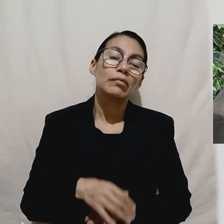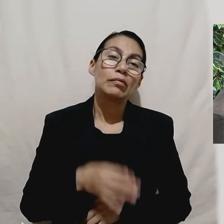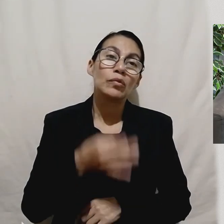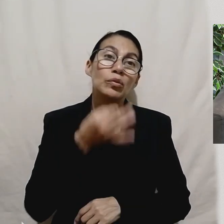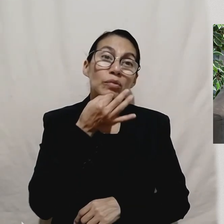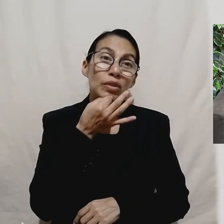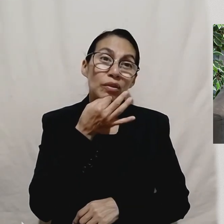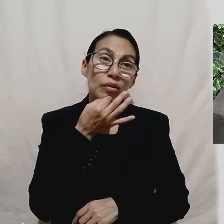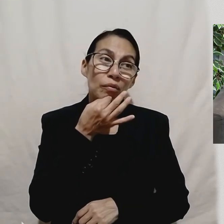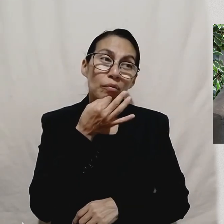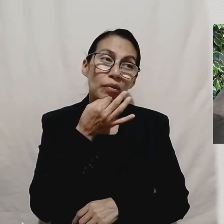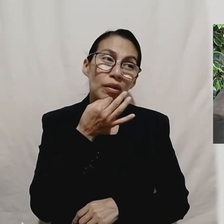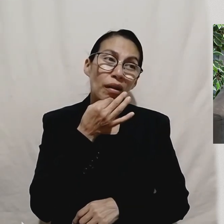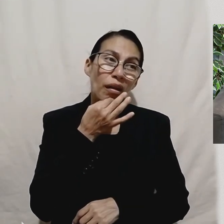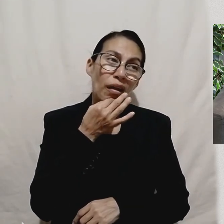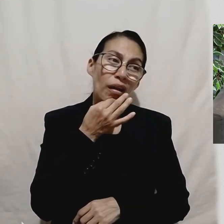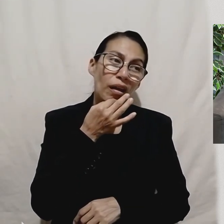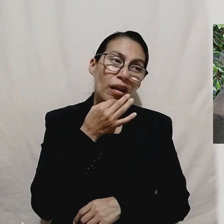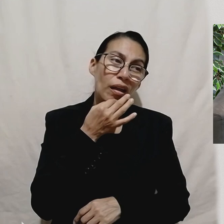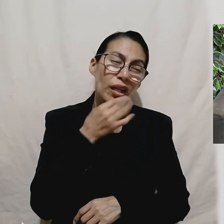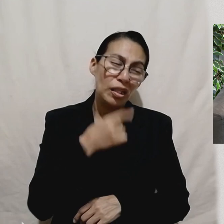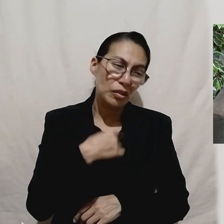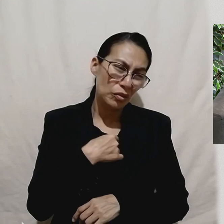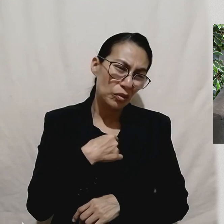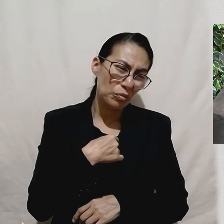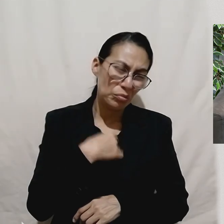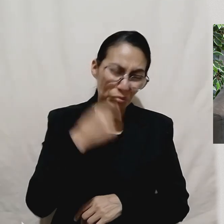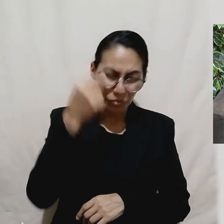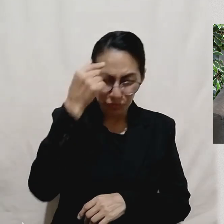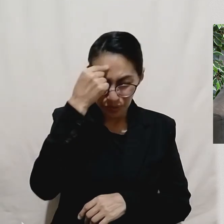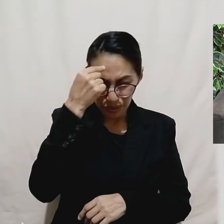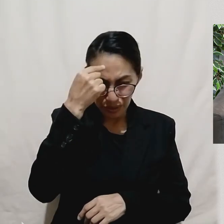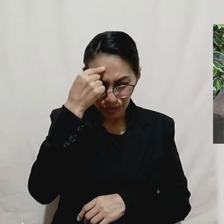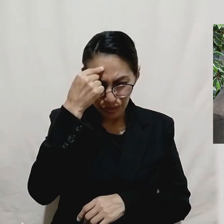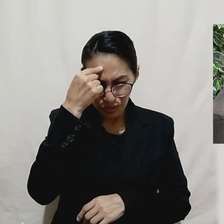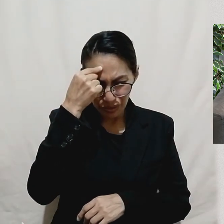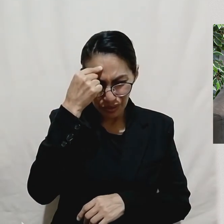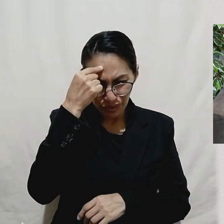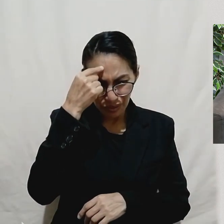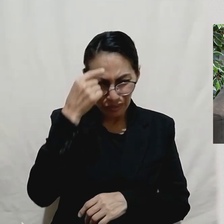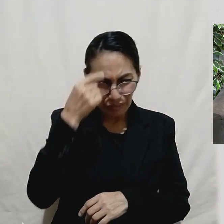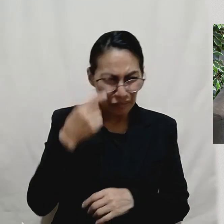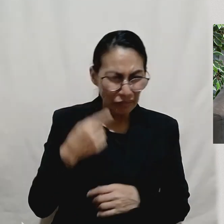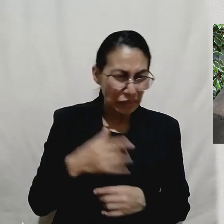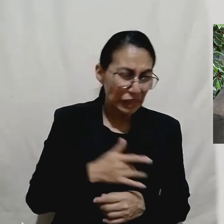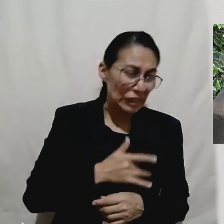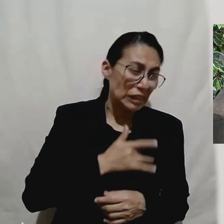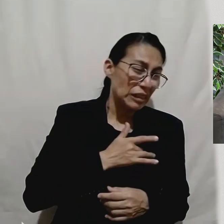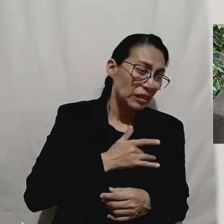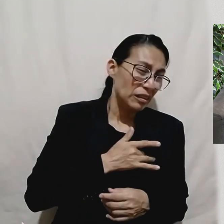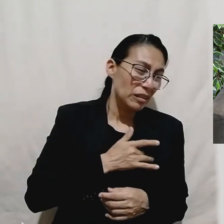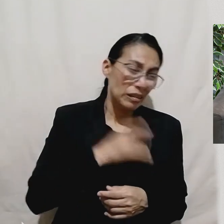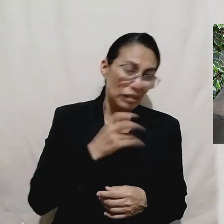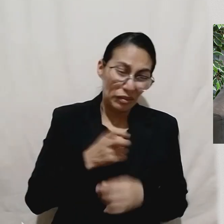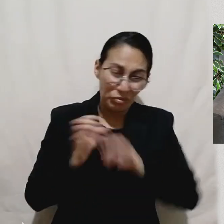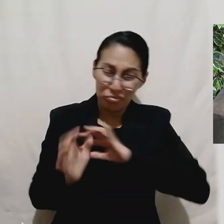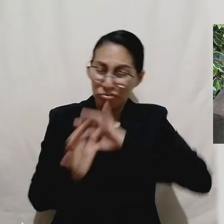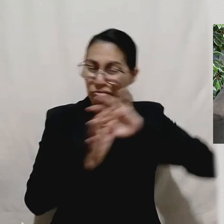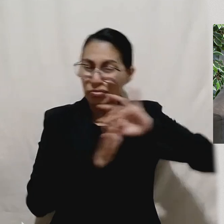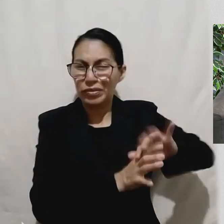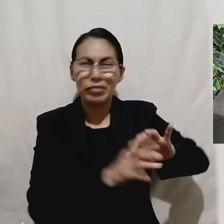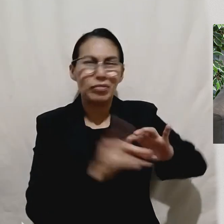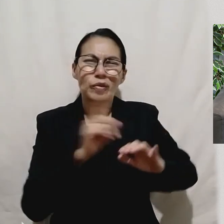ponerte vulnerable No para desarmarte de todos los prejuicios y inseguridades todas esas